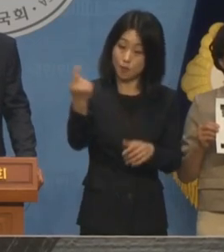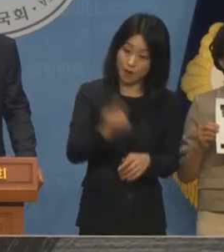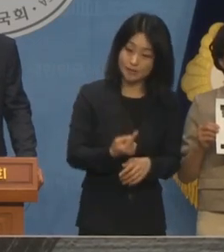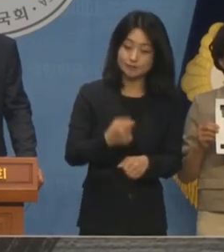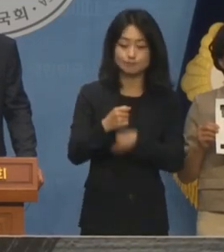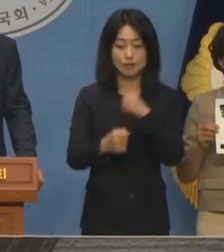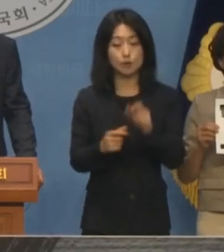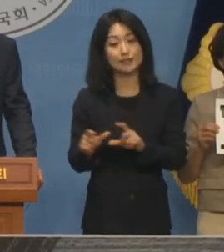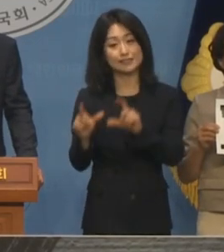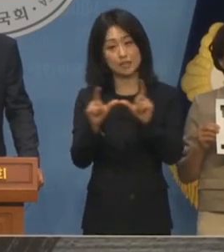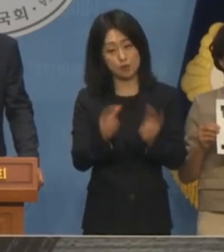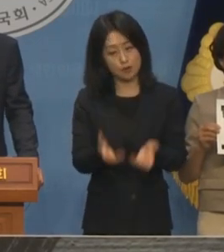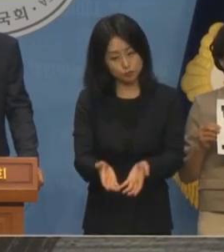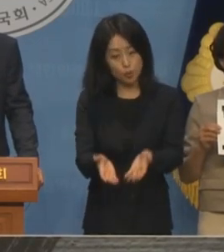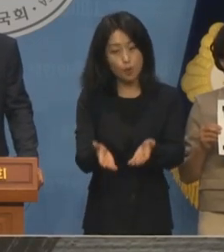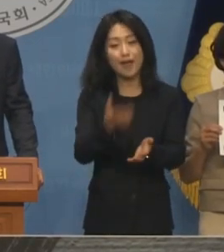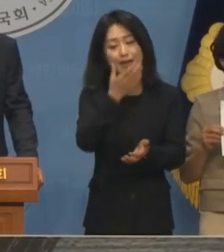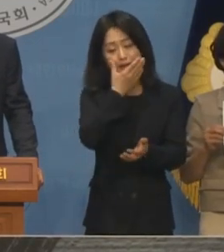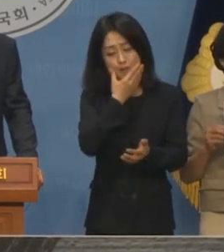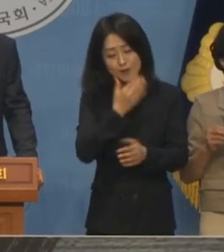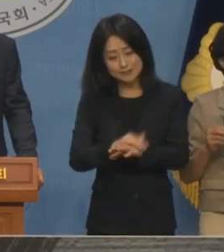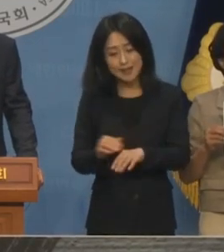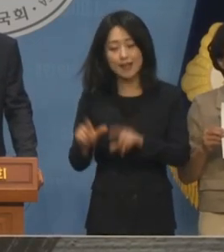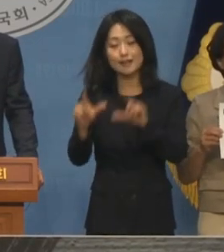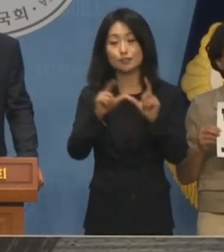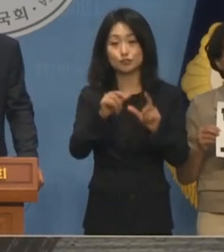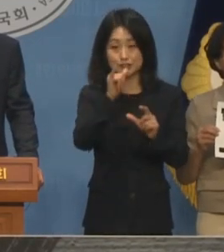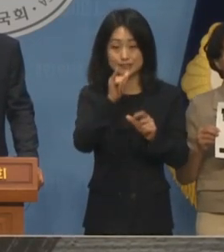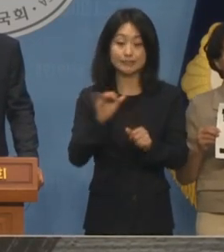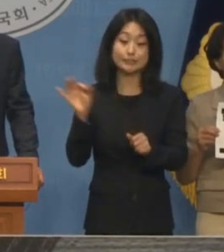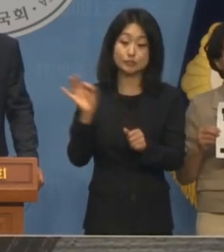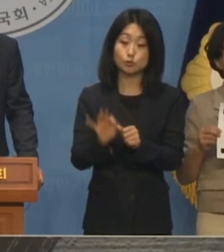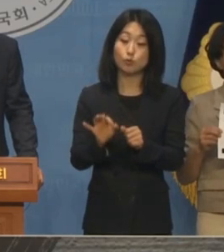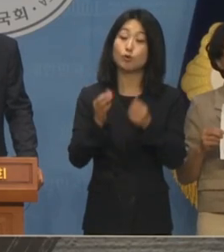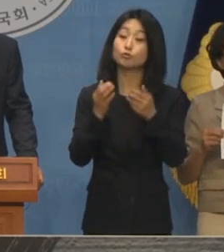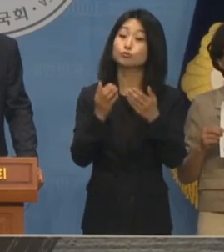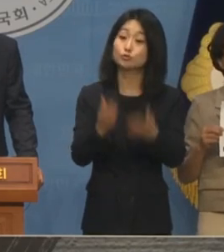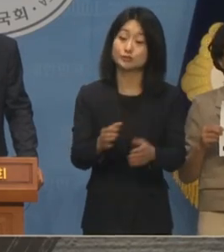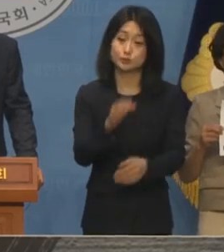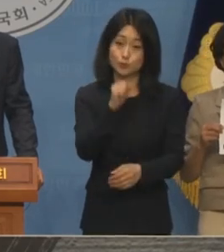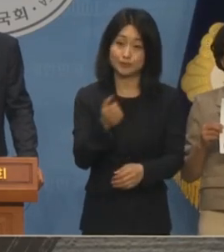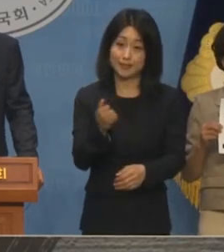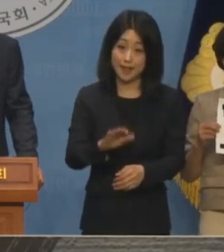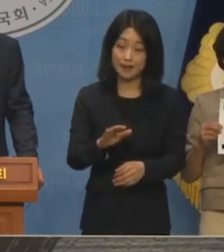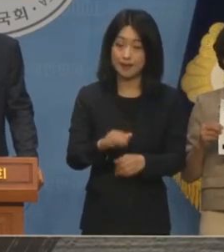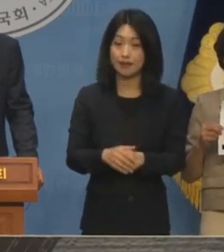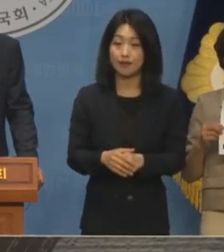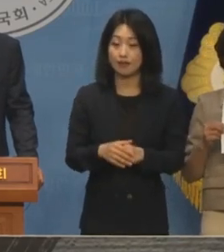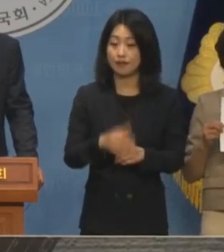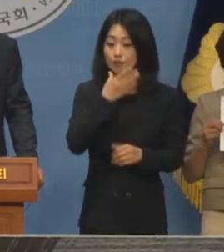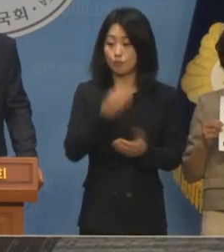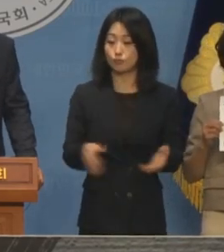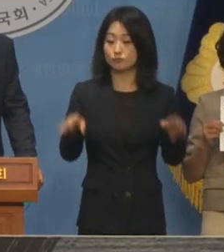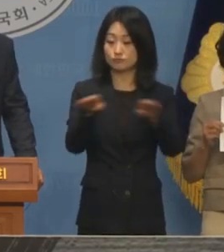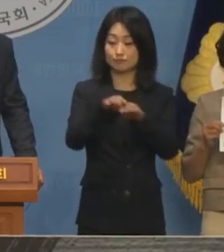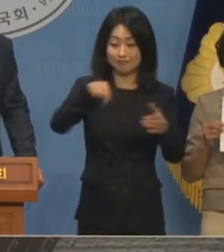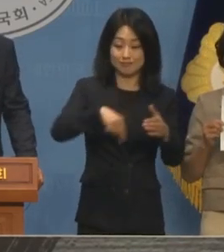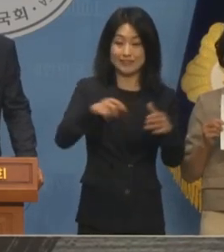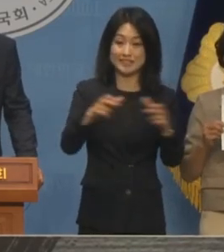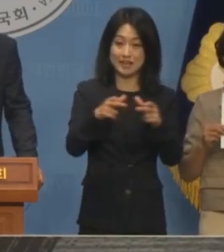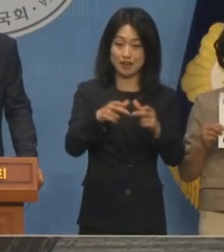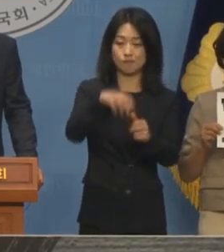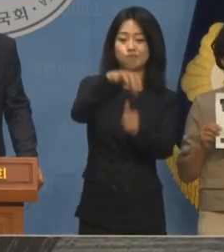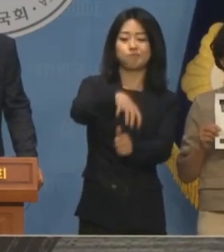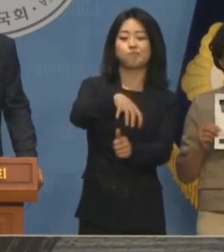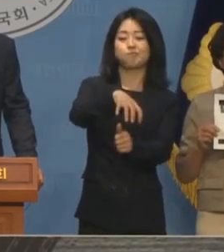자유롭게 생활하면서 행복하게 살 수 있는 모든 지원을 아끼지 않았어야 하는데 시설 중심의 정책을